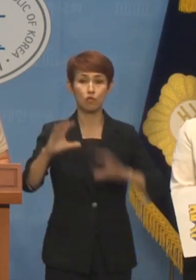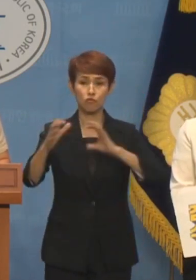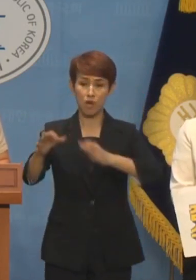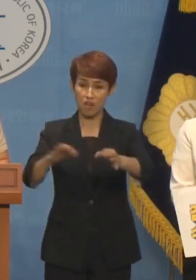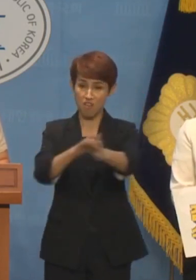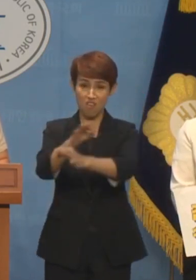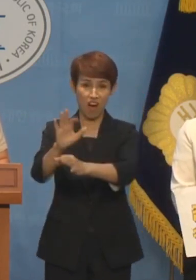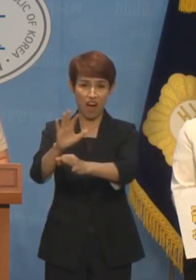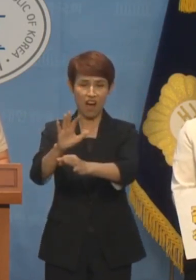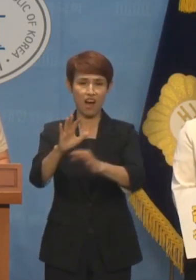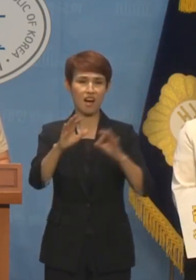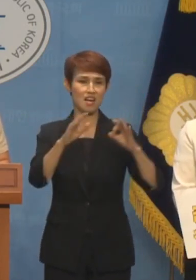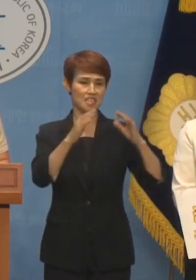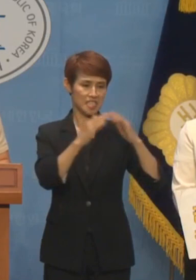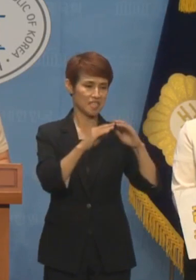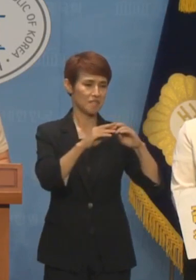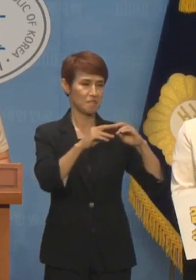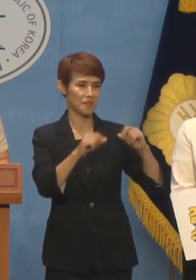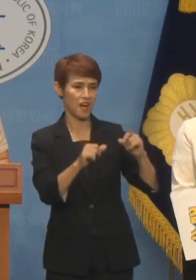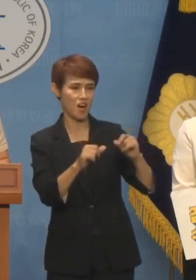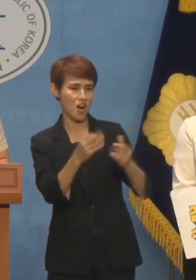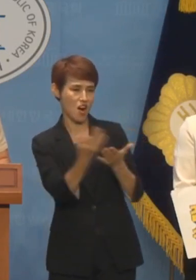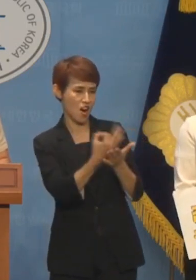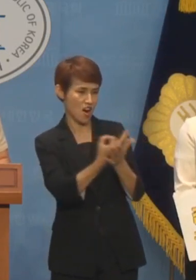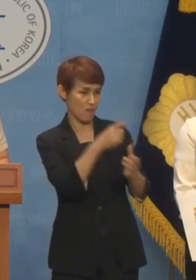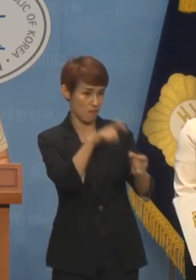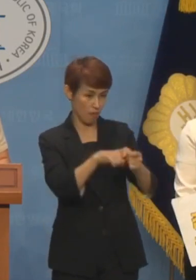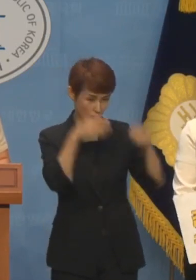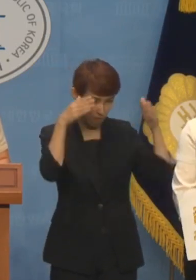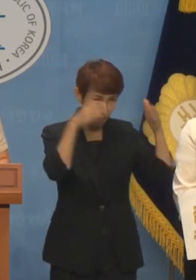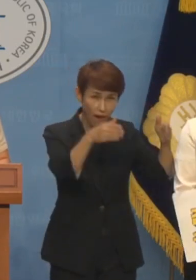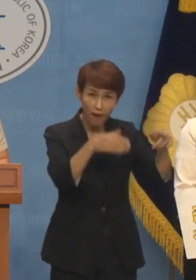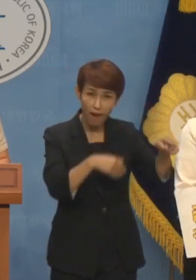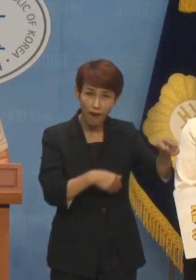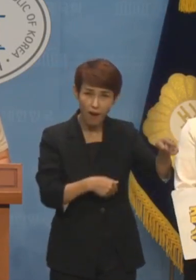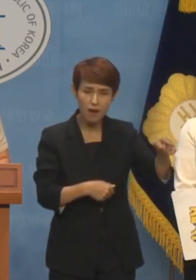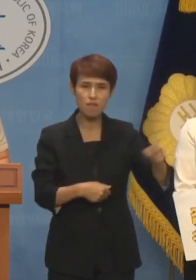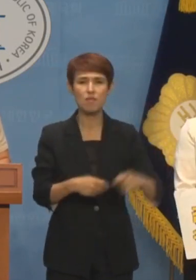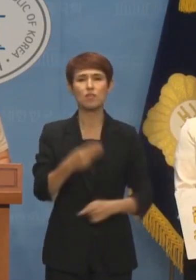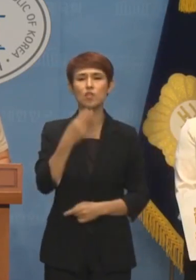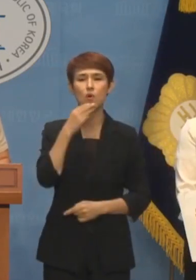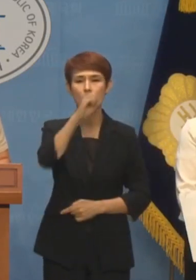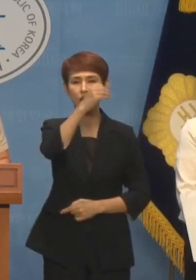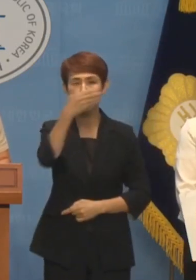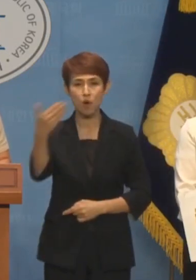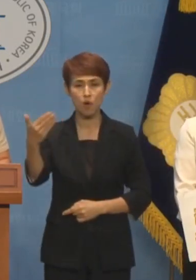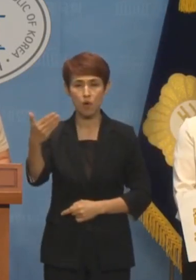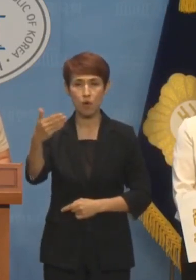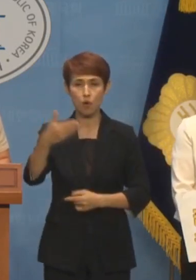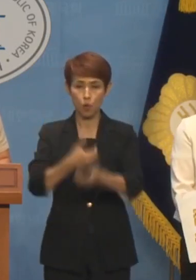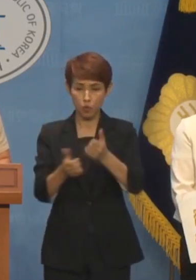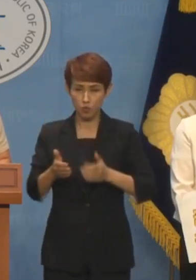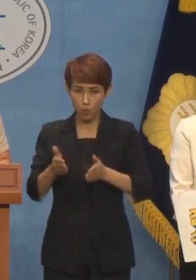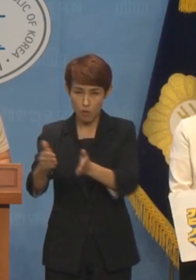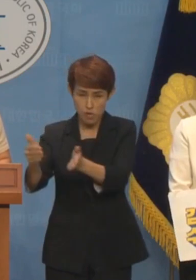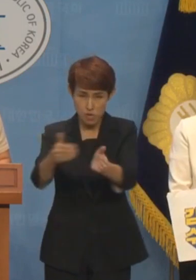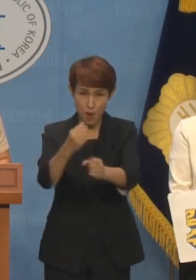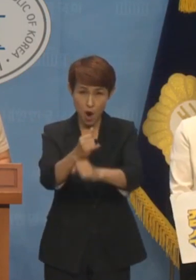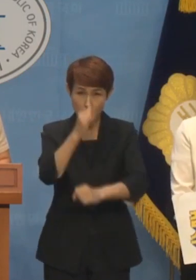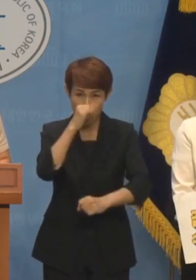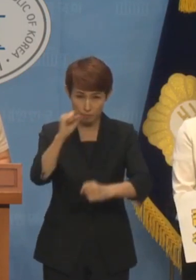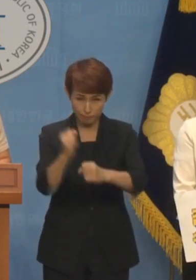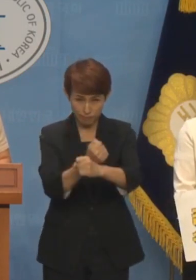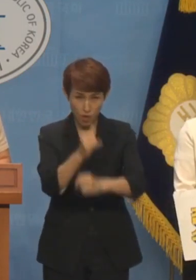아닌 부동산 투기 등 사익 경영에 몰두해 있다면 서울 양평 고속도로 조작 시도를 지금이라도 당장